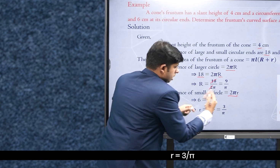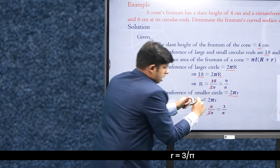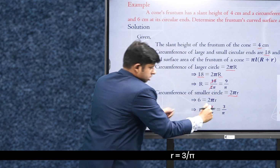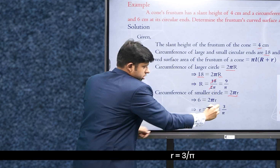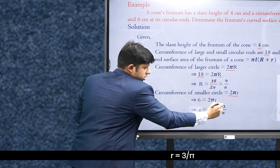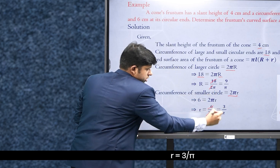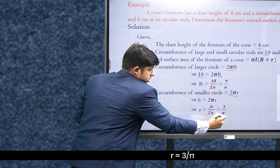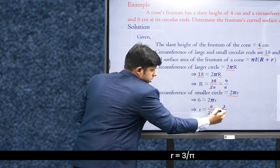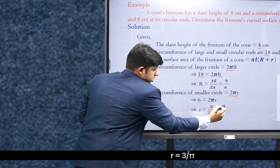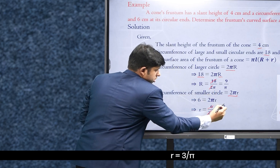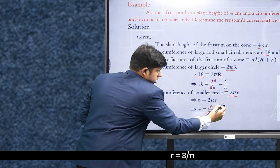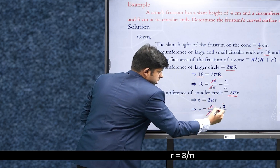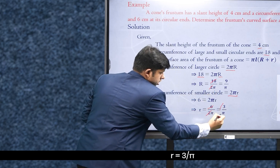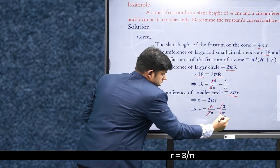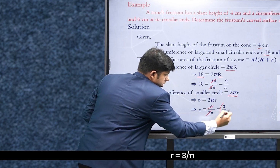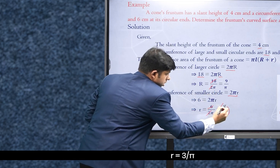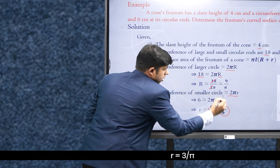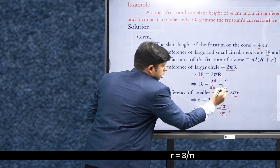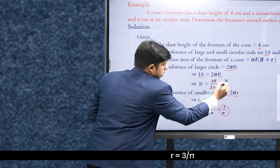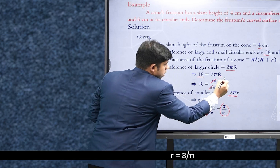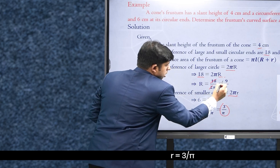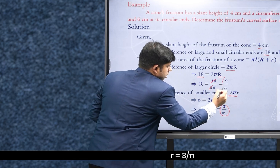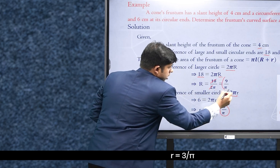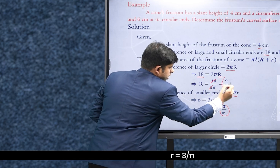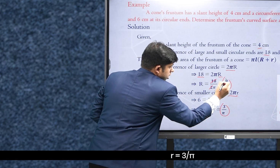ஈட்டம் ஆர் ஈடு 3 கீழ் பை.